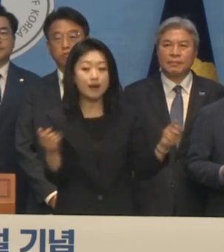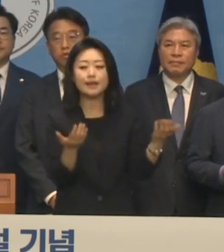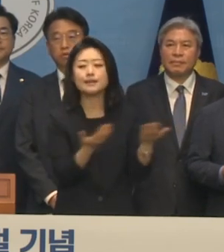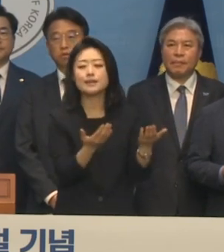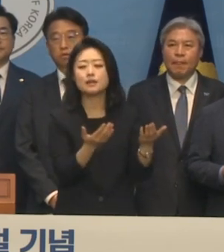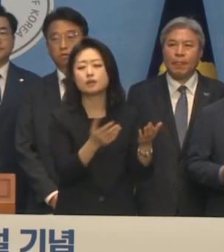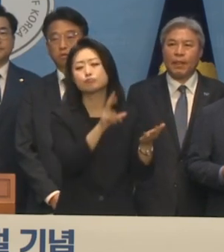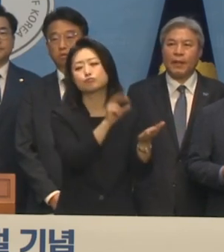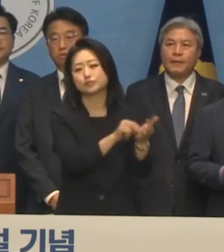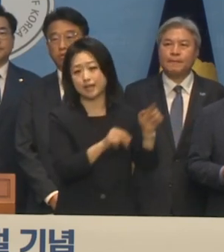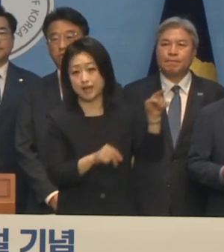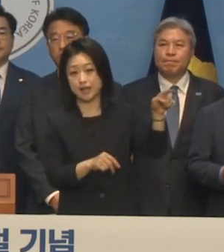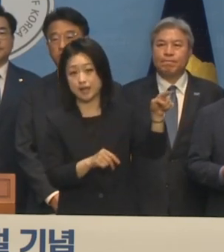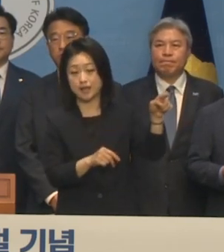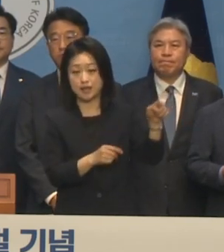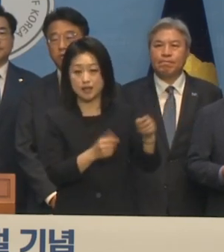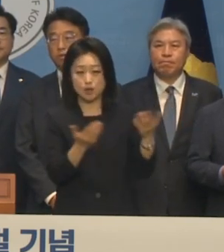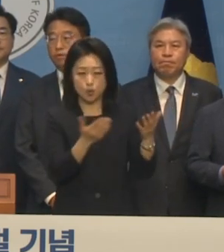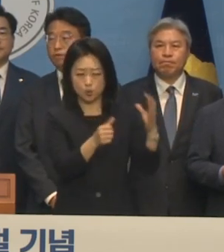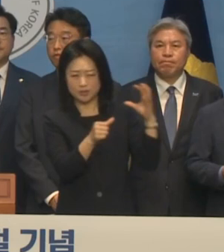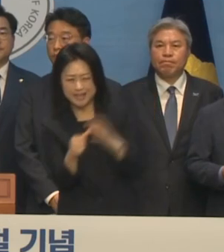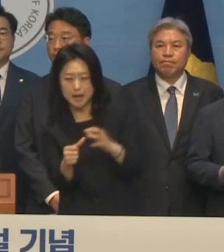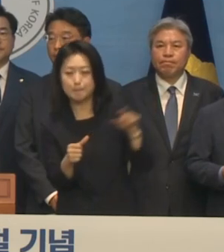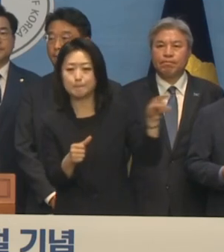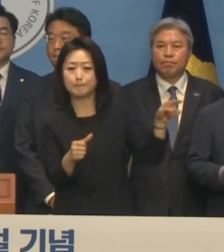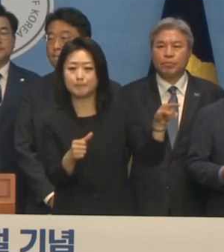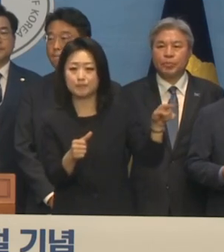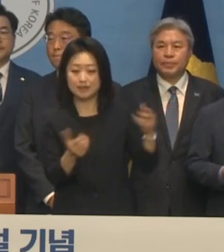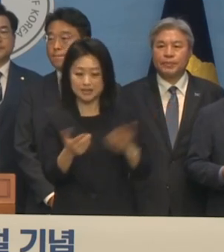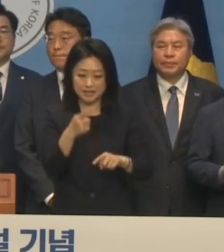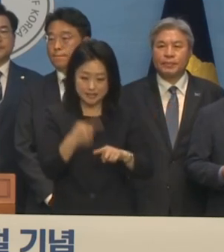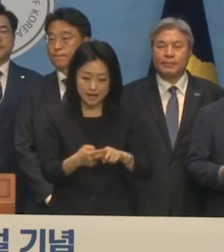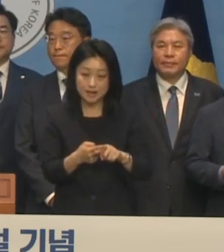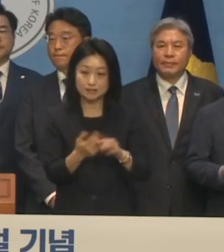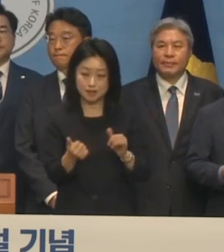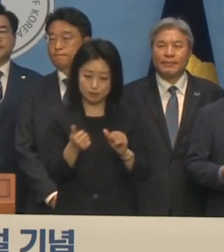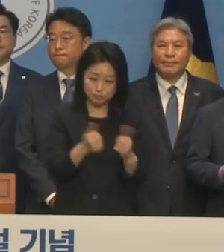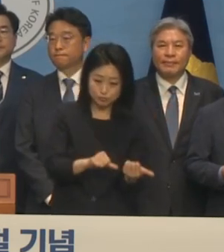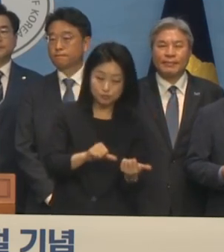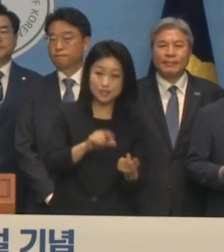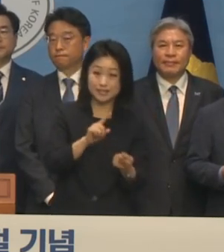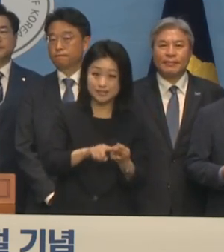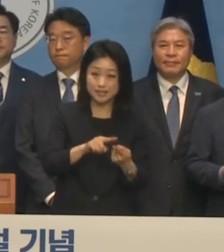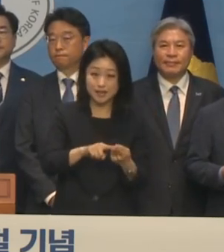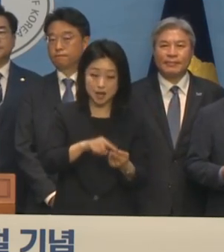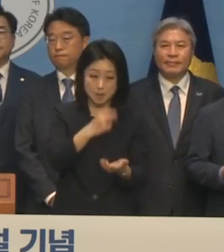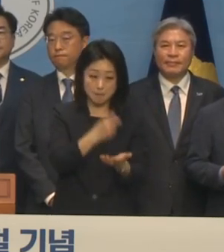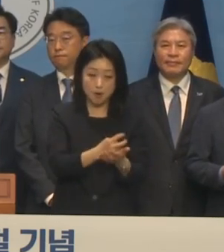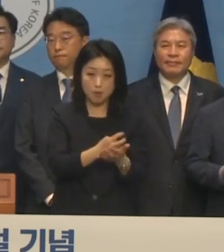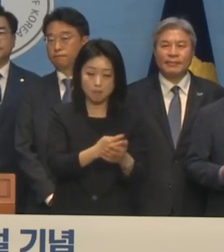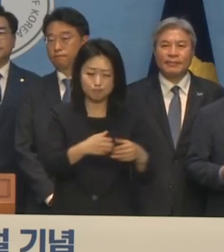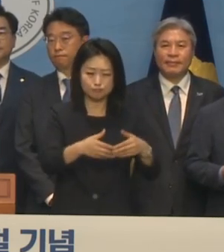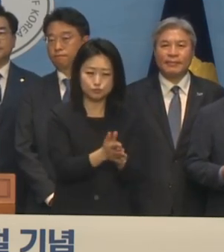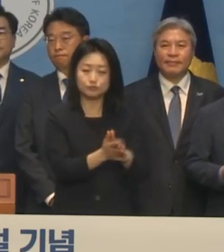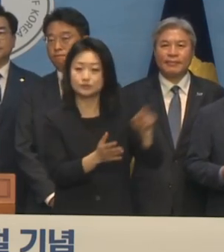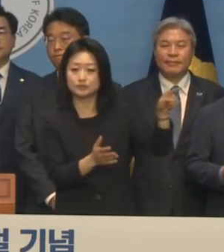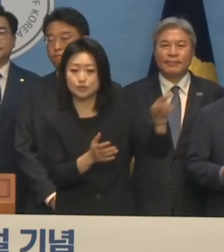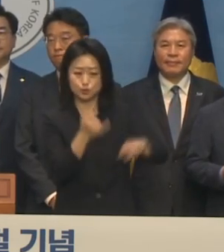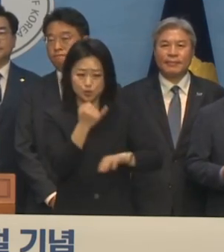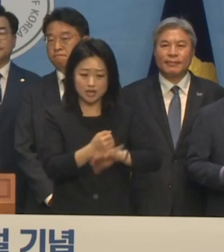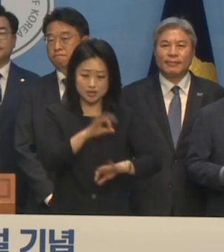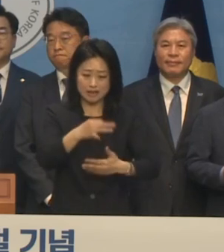노동체제로의 퇴행, 각종 노동탄압, 중대재해처벌법에 대한 무력화 시도, 최저임금 차등 적용